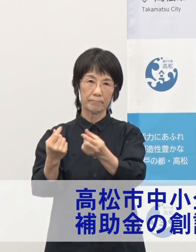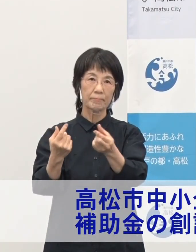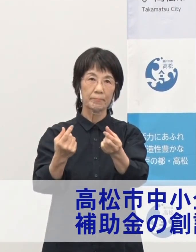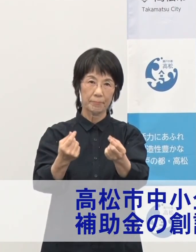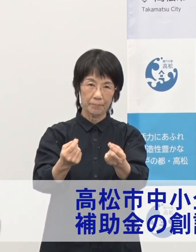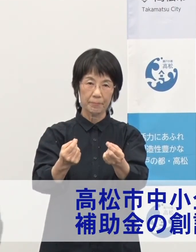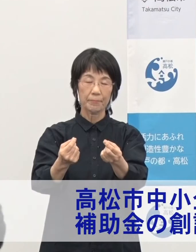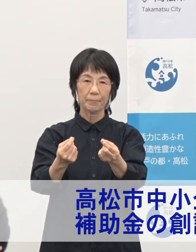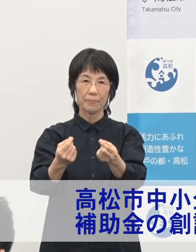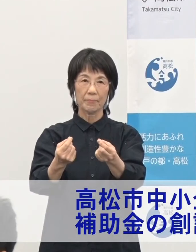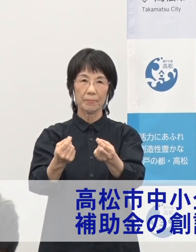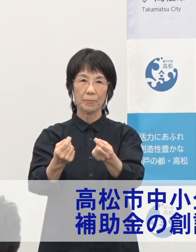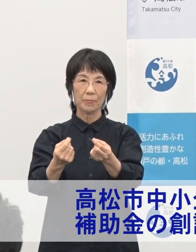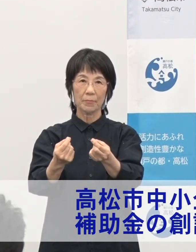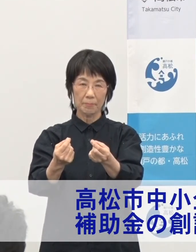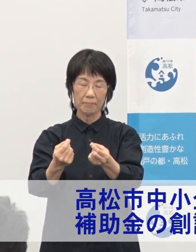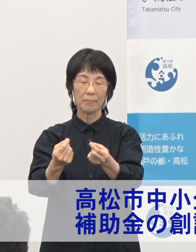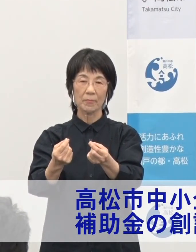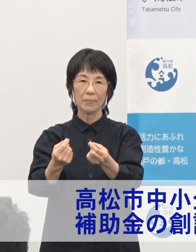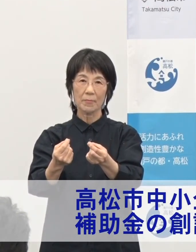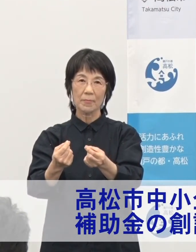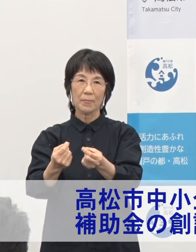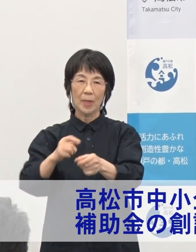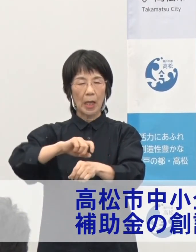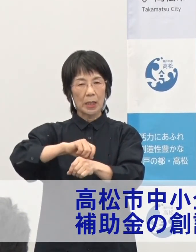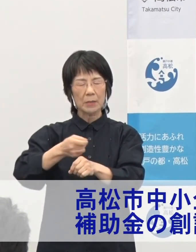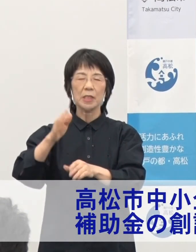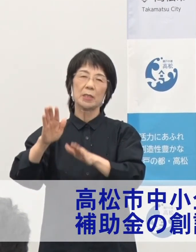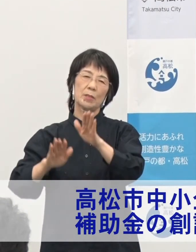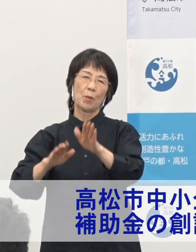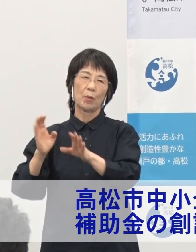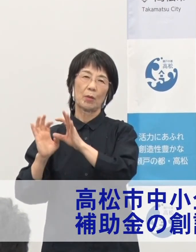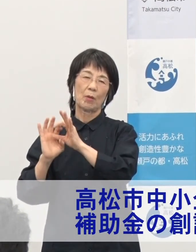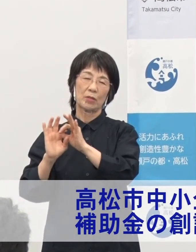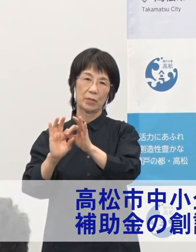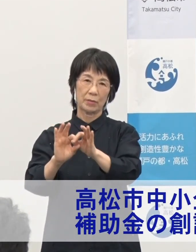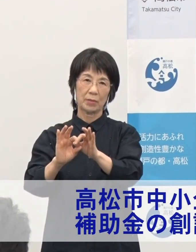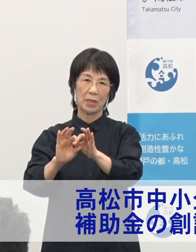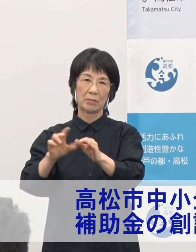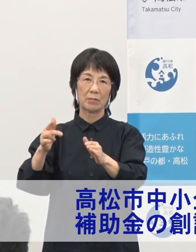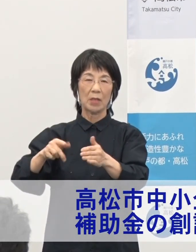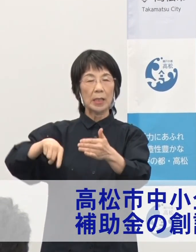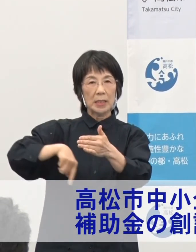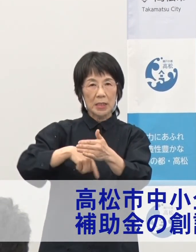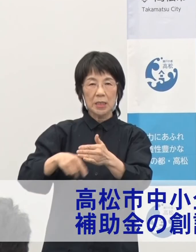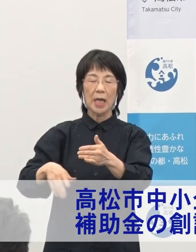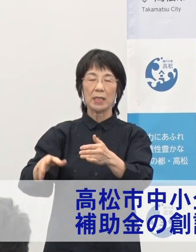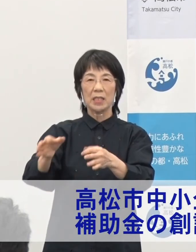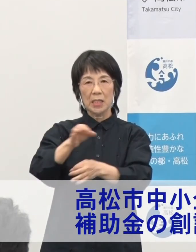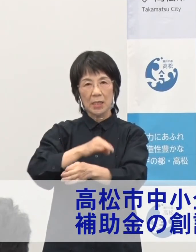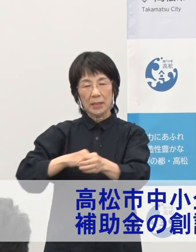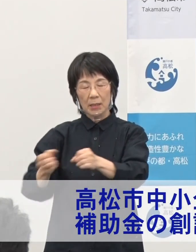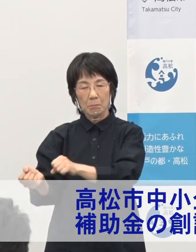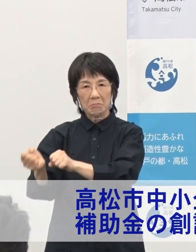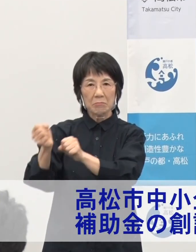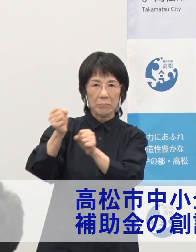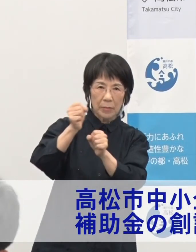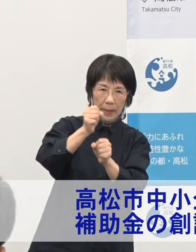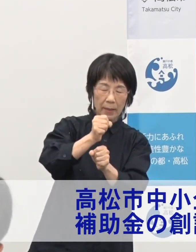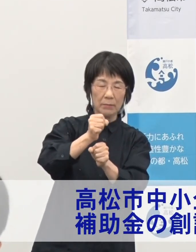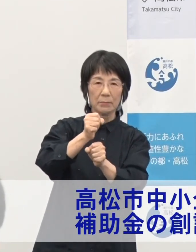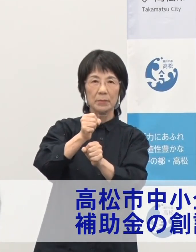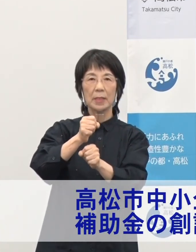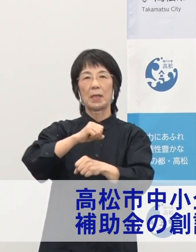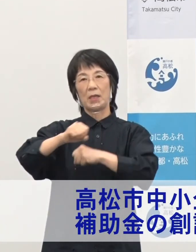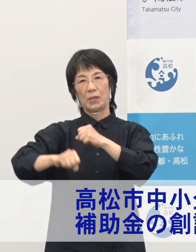かかりながら依然として厳しい館状況にございます市内経済の回復につながるような取組みとし